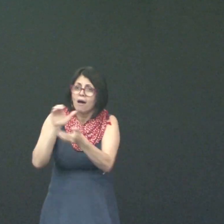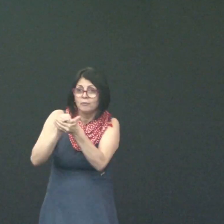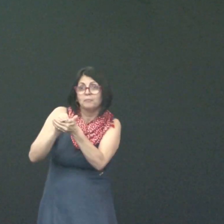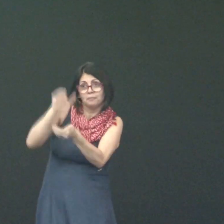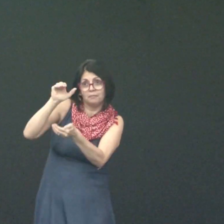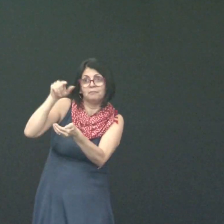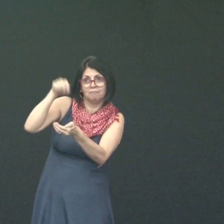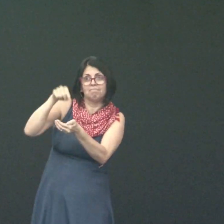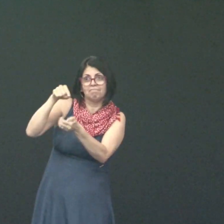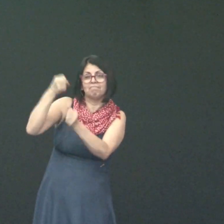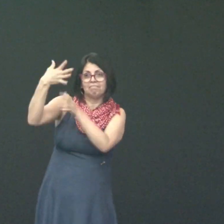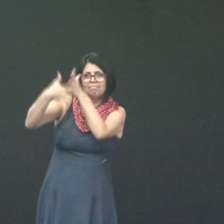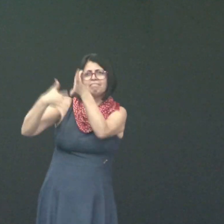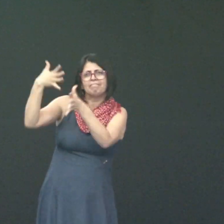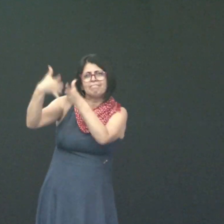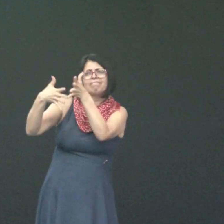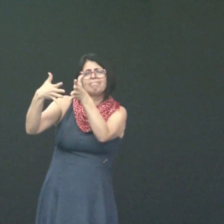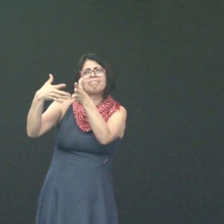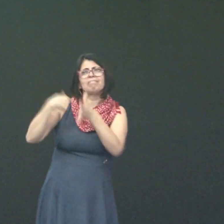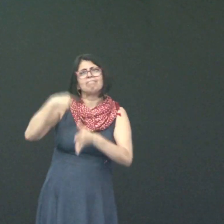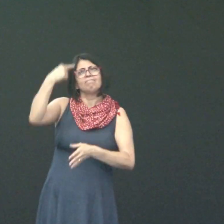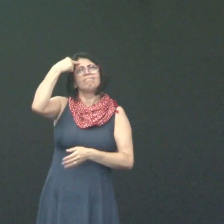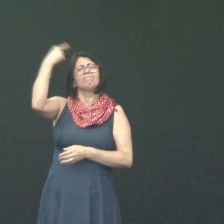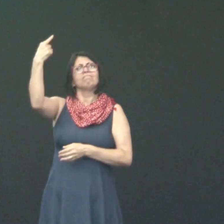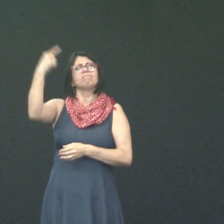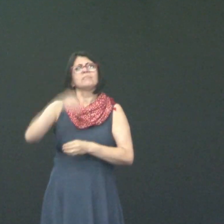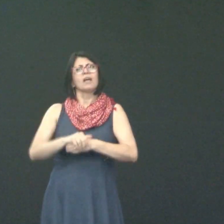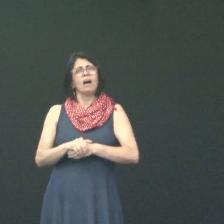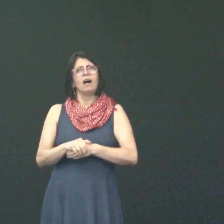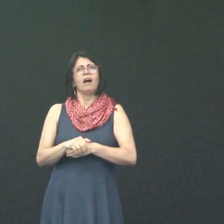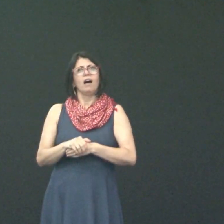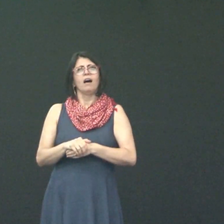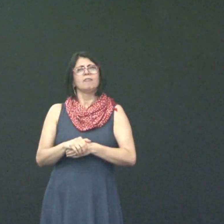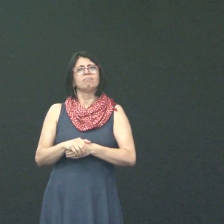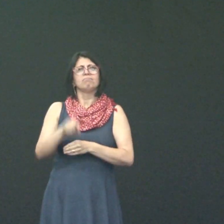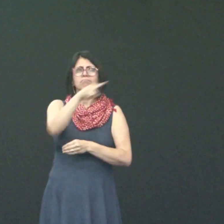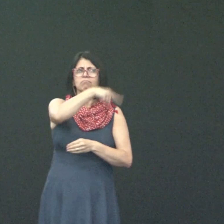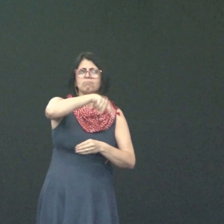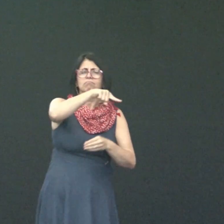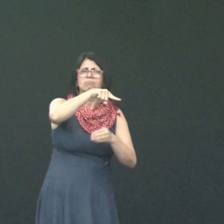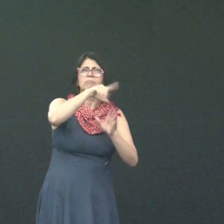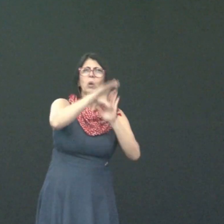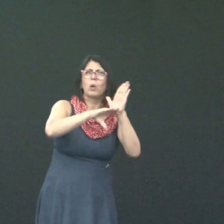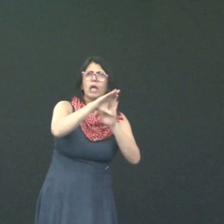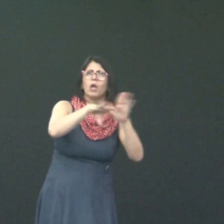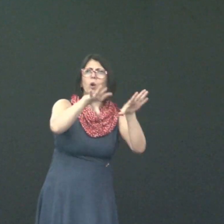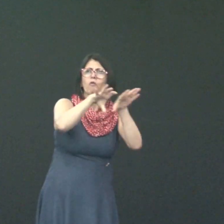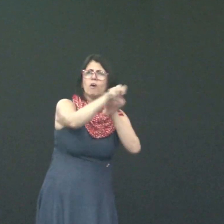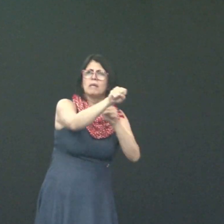e nós inserimos no mini corpus essas informações.